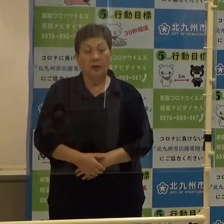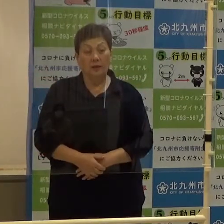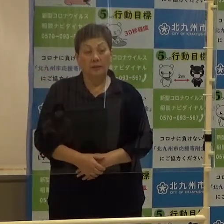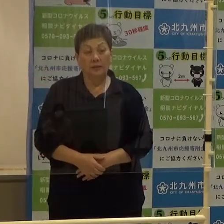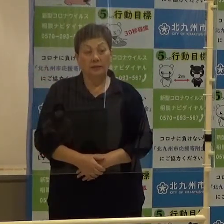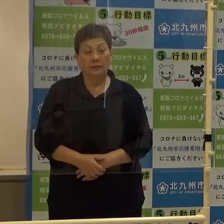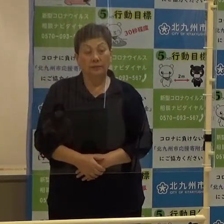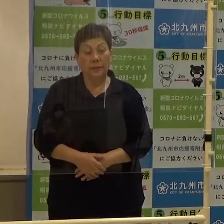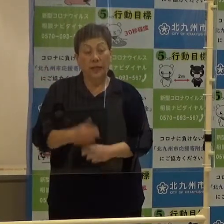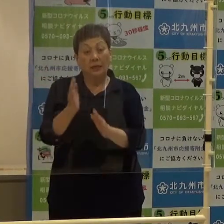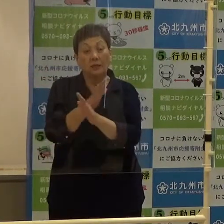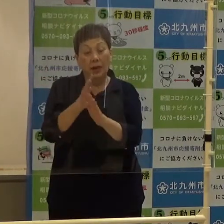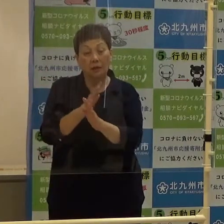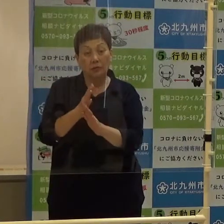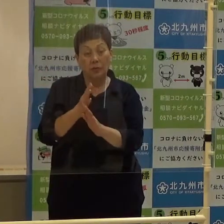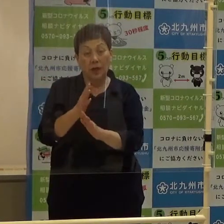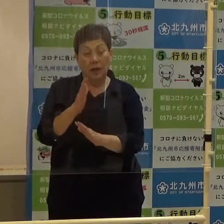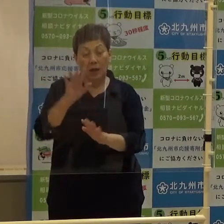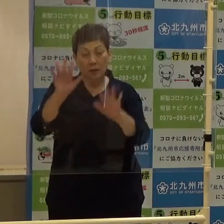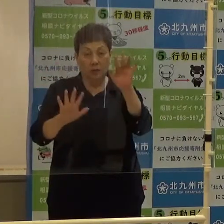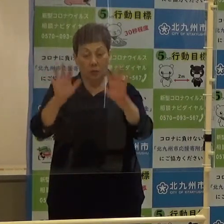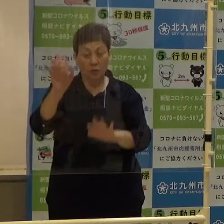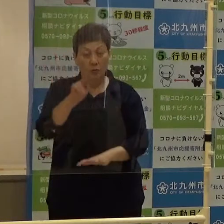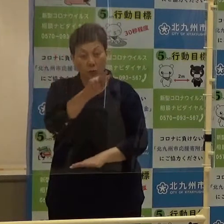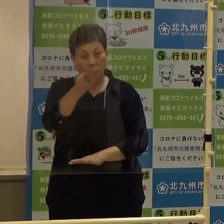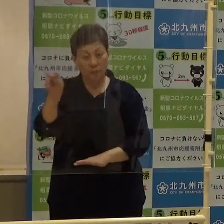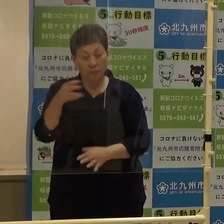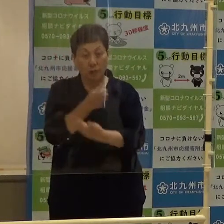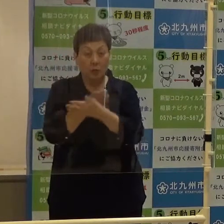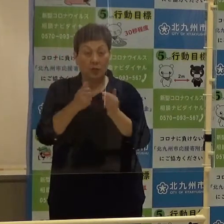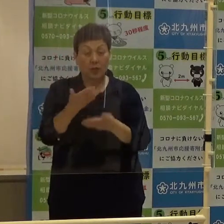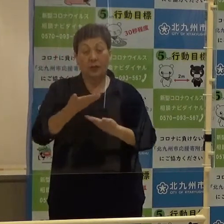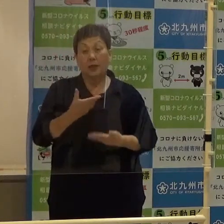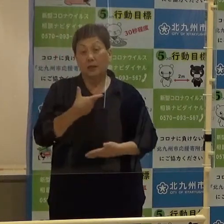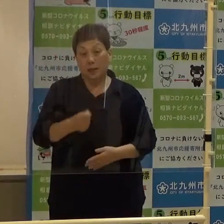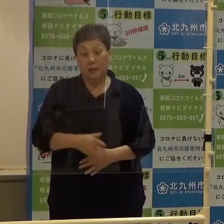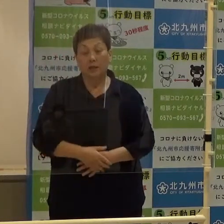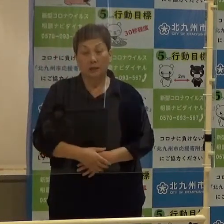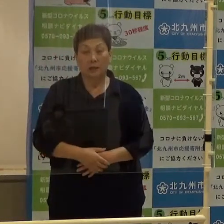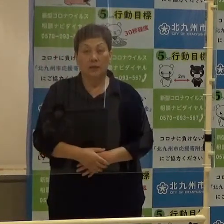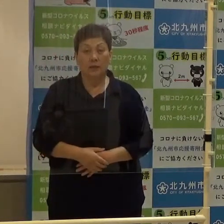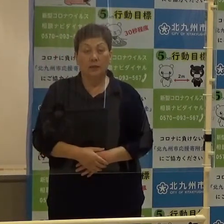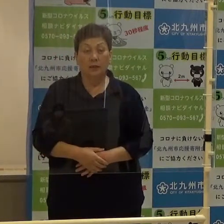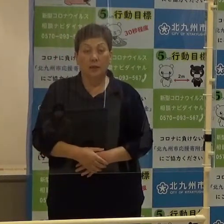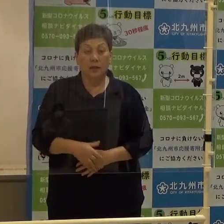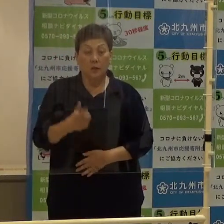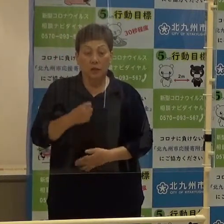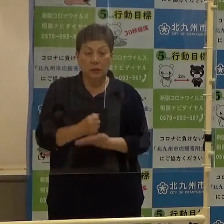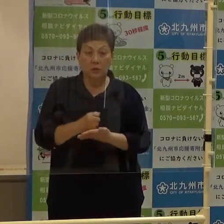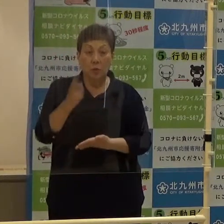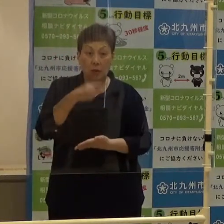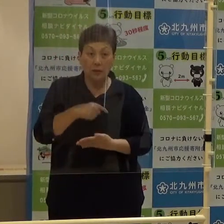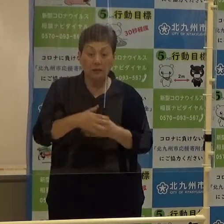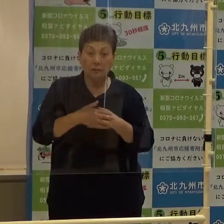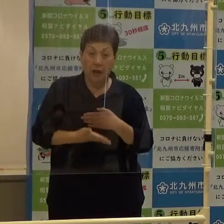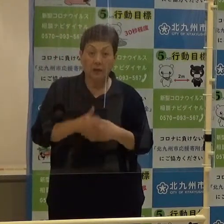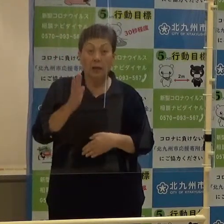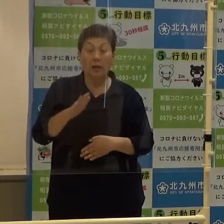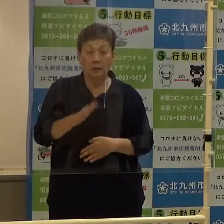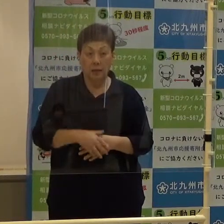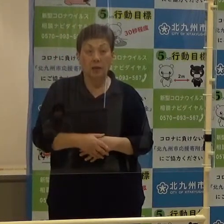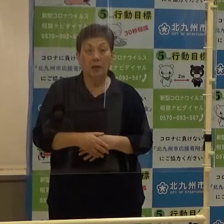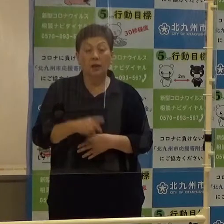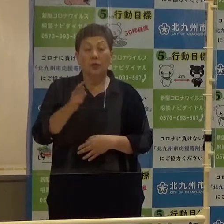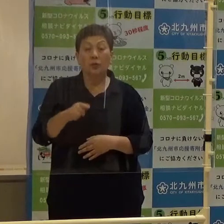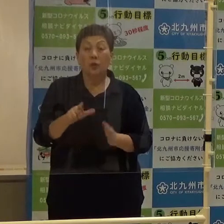その状況を守っていただければありがたいと思います。もし、不都合な面だとかいろんな事情があれば、